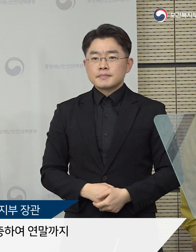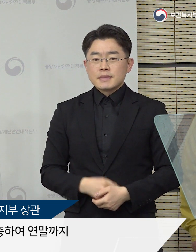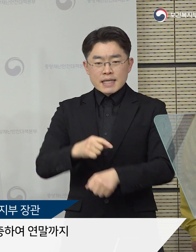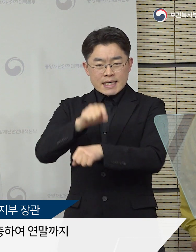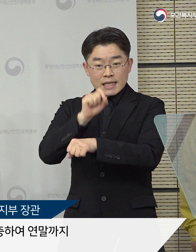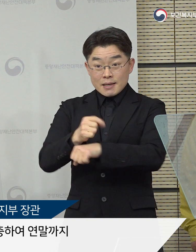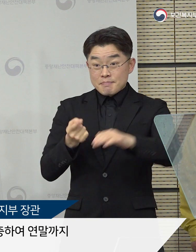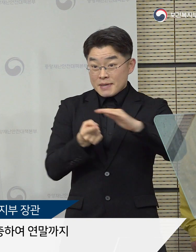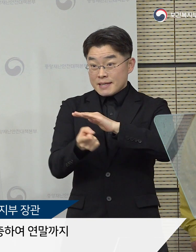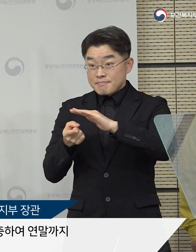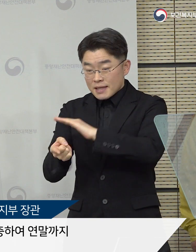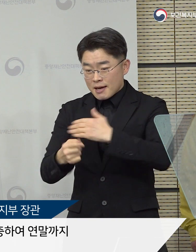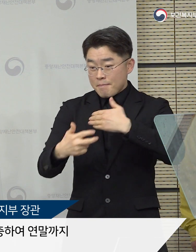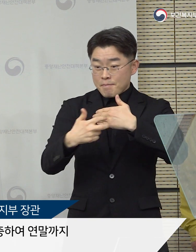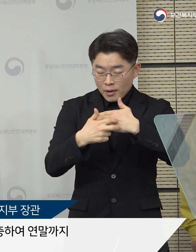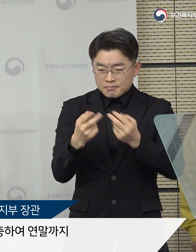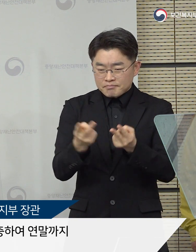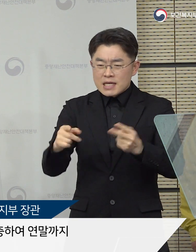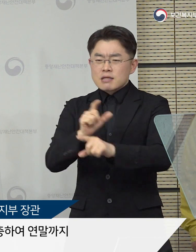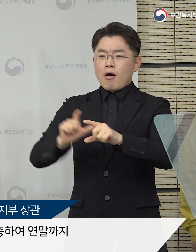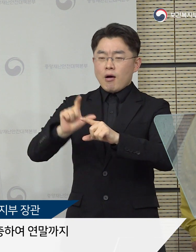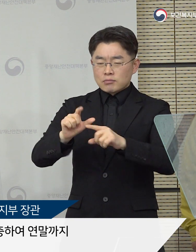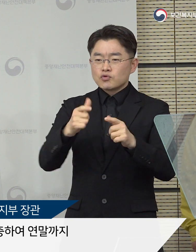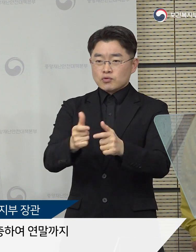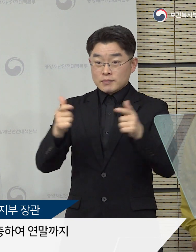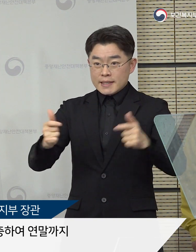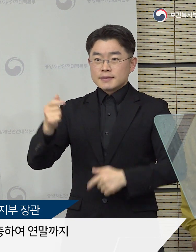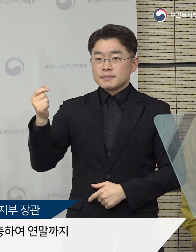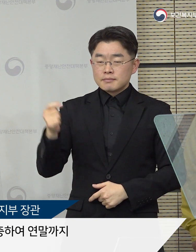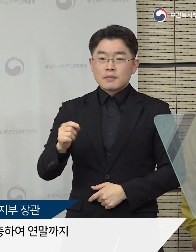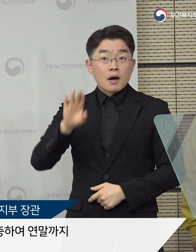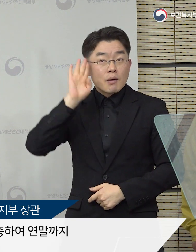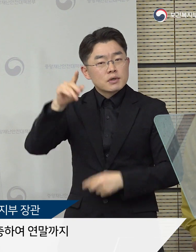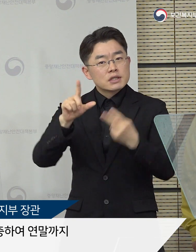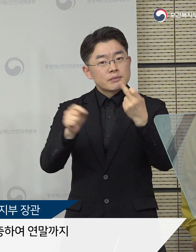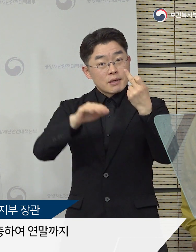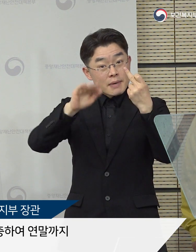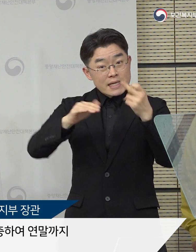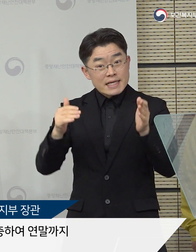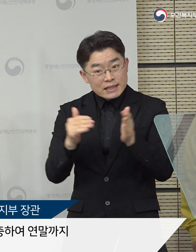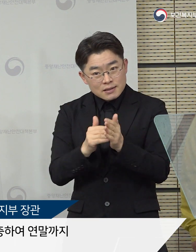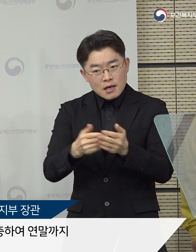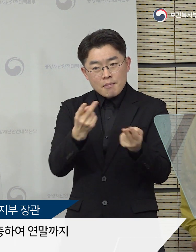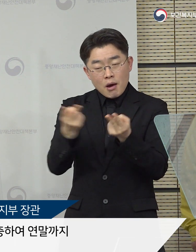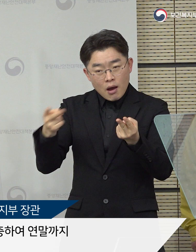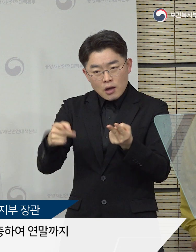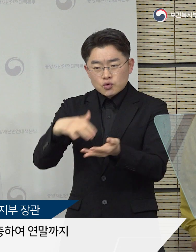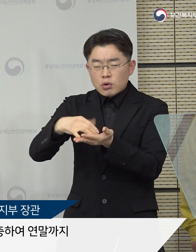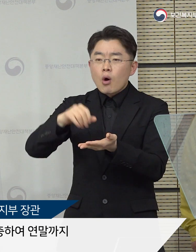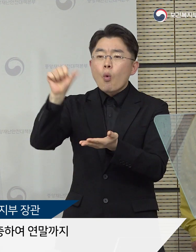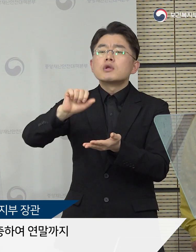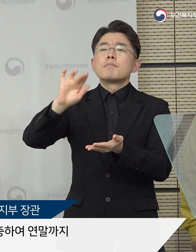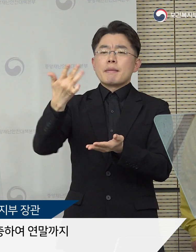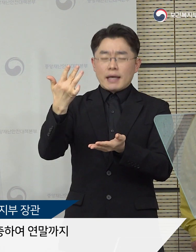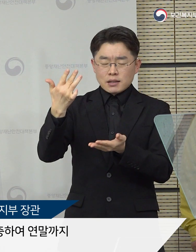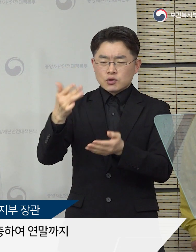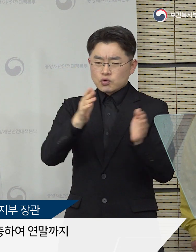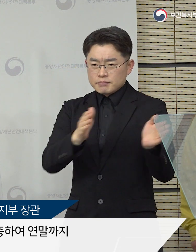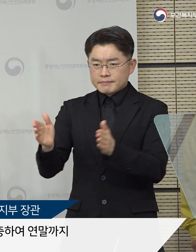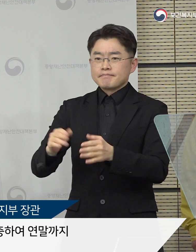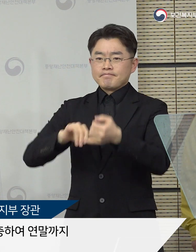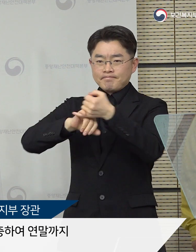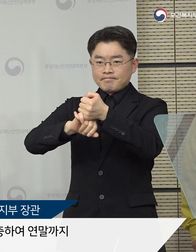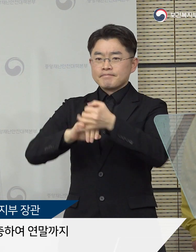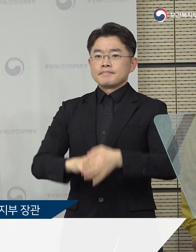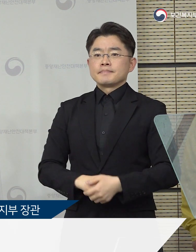행정명령 등을 통해 추가 병상을 신속하게 확충하여 연말까지 목표 병상 5,800여 개를 확보하겠습니다.